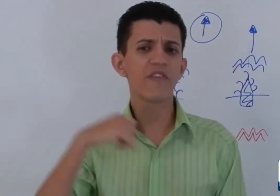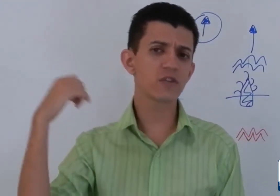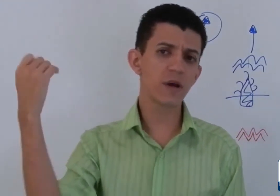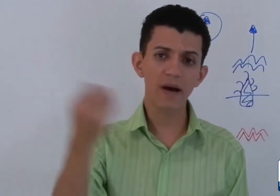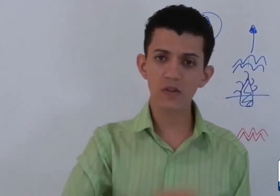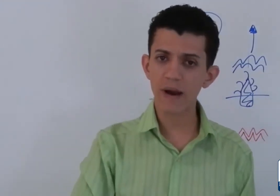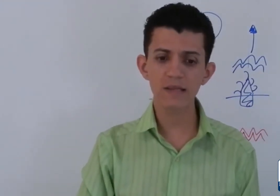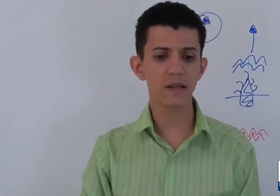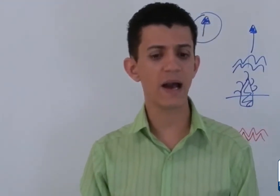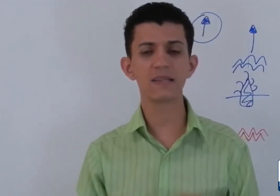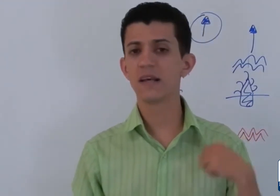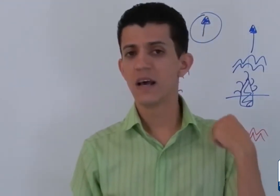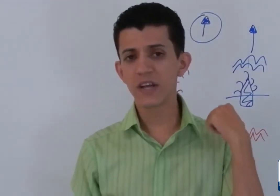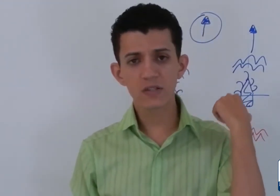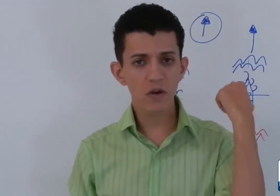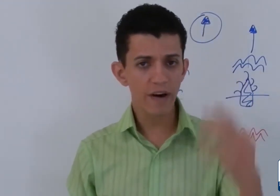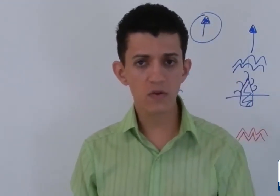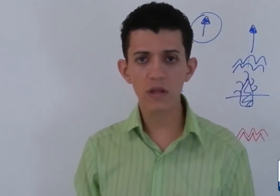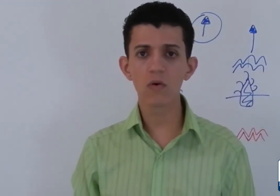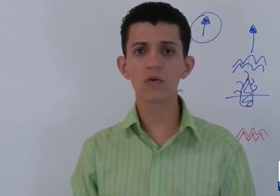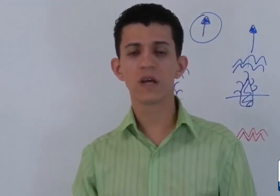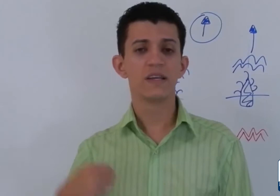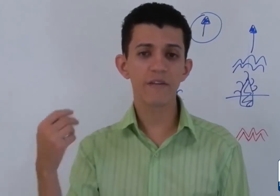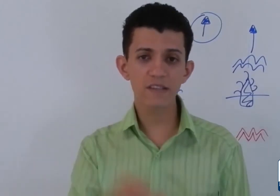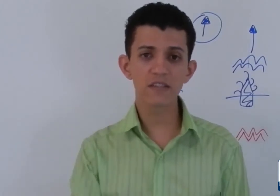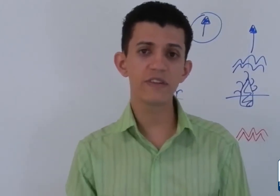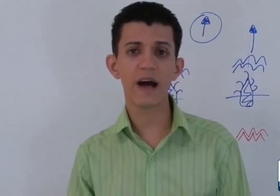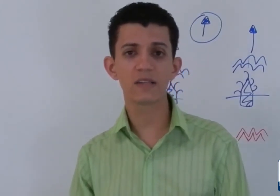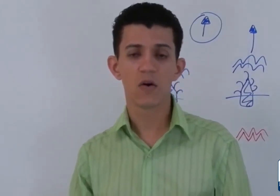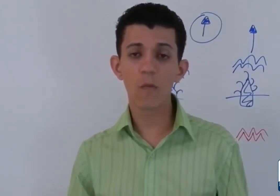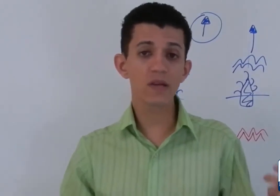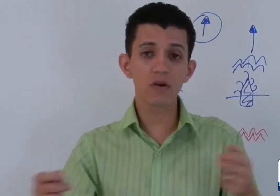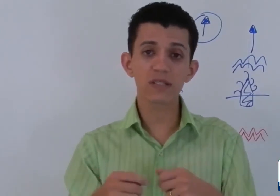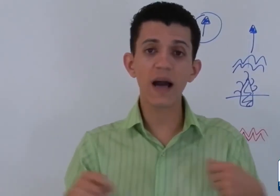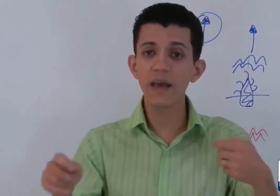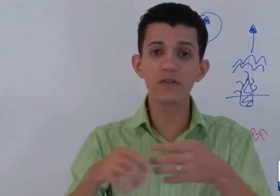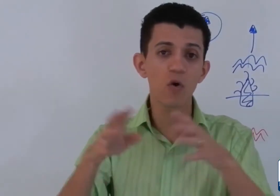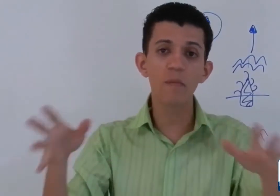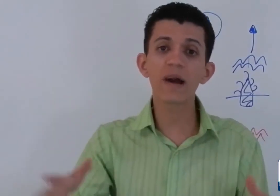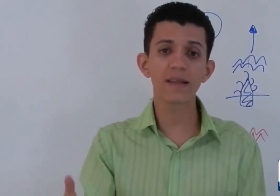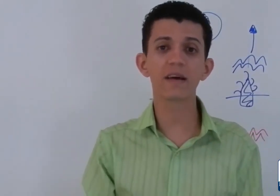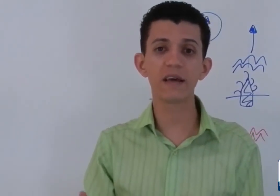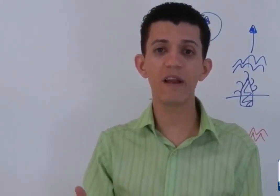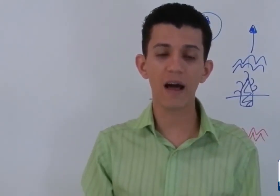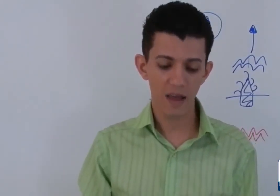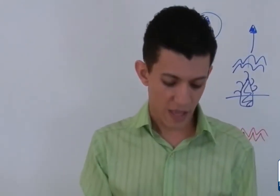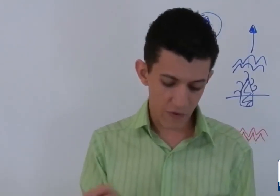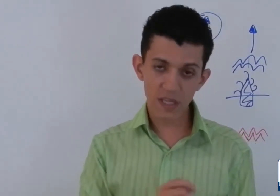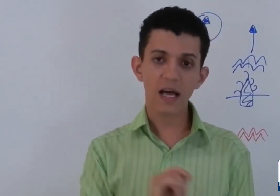professor já passou mais sinais, já ensinou vários conteúdos, já fez atividades. O pessoal já está rindo de alguma brincadeira que teve lá. E você está